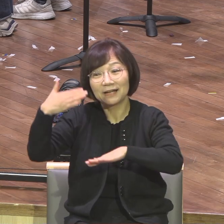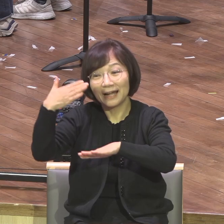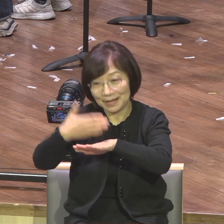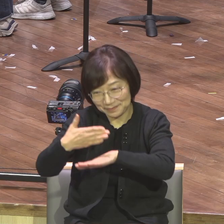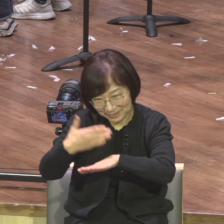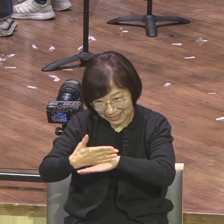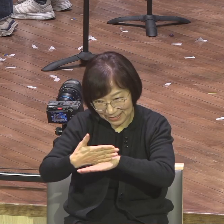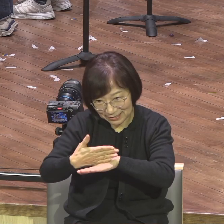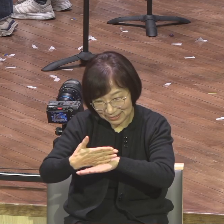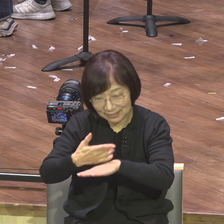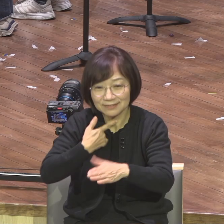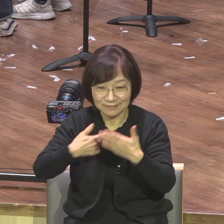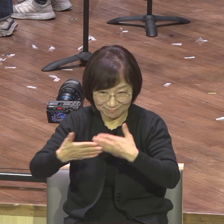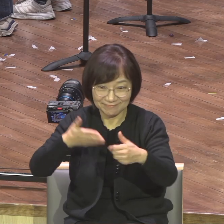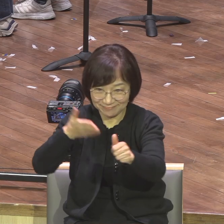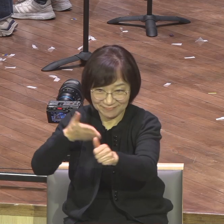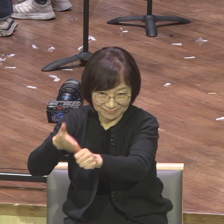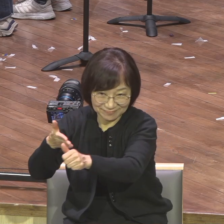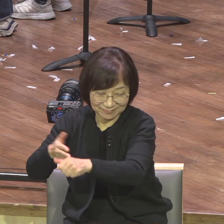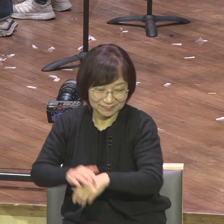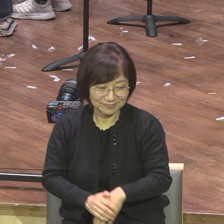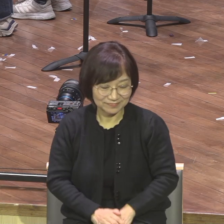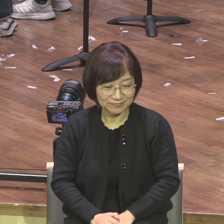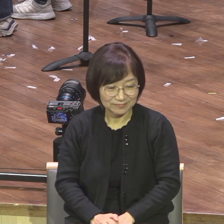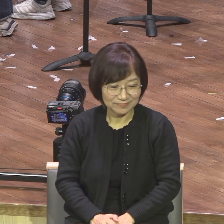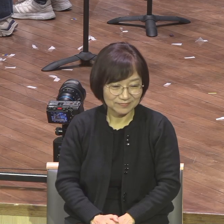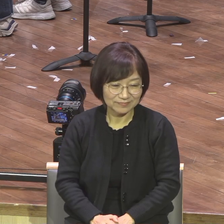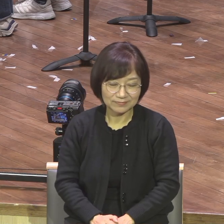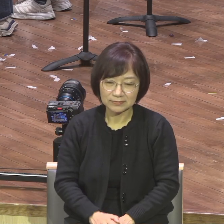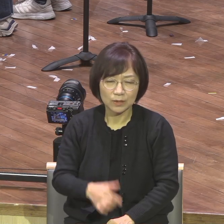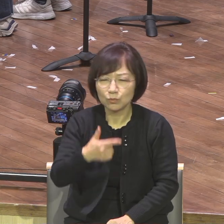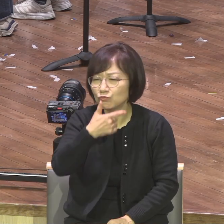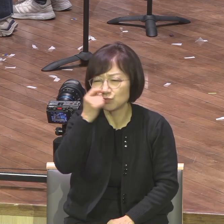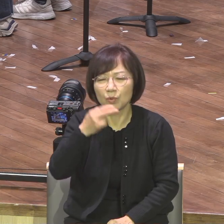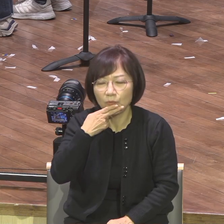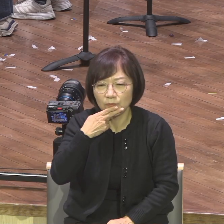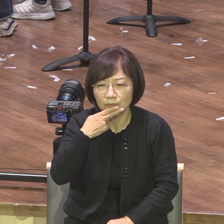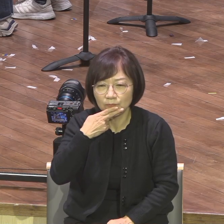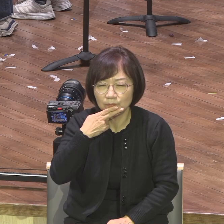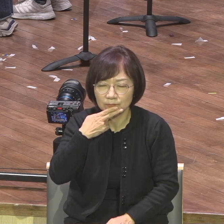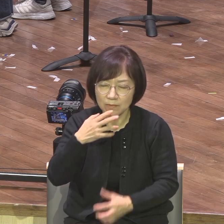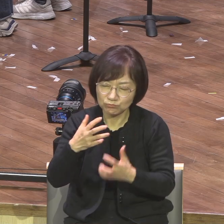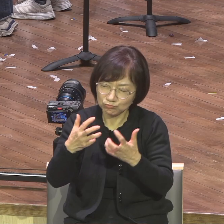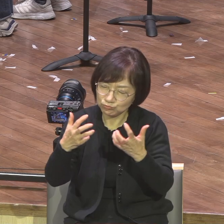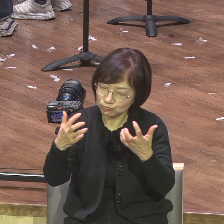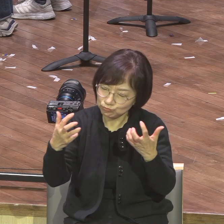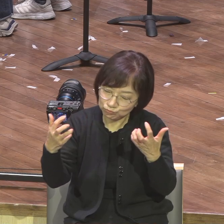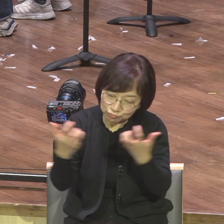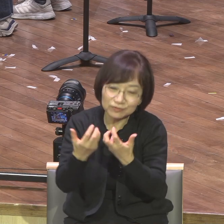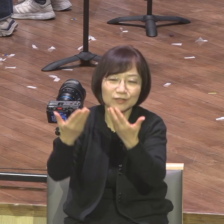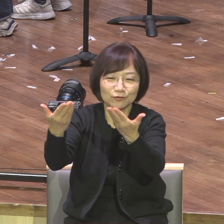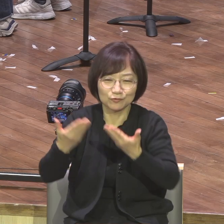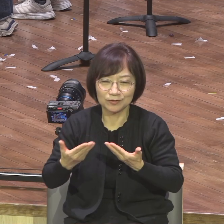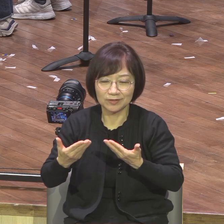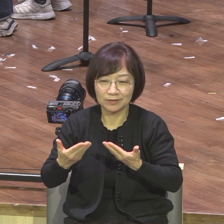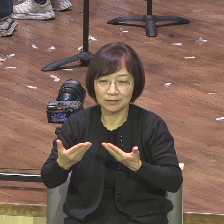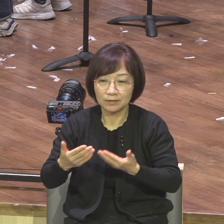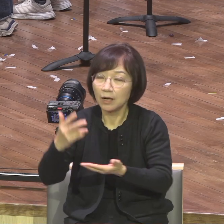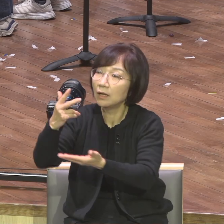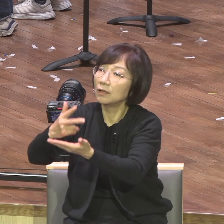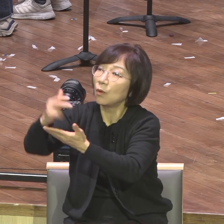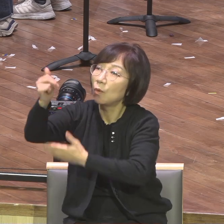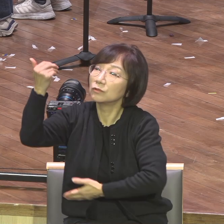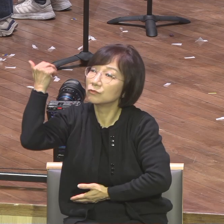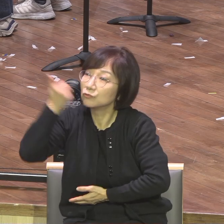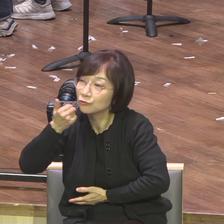참 풍성, 아멘. 조금도 부족함이 없으리오다. 여호와가 나의 목자신 사람,